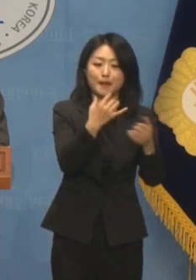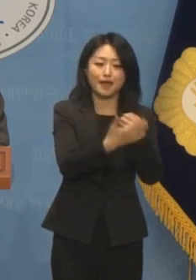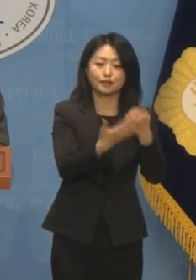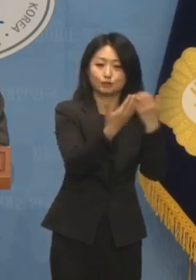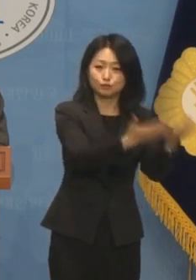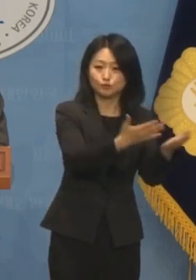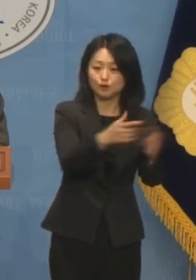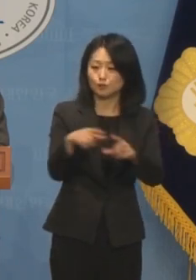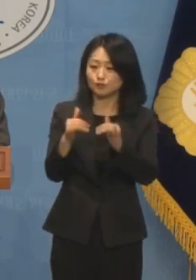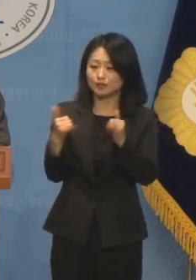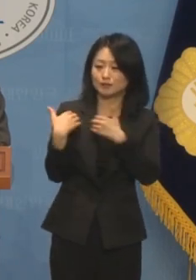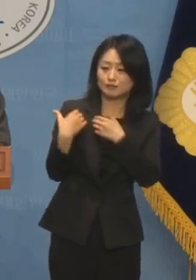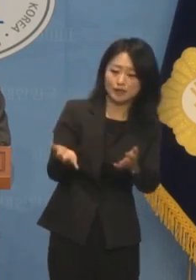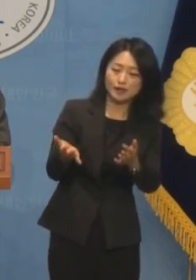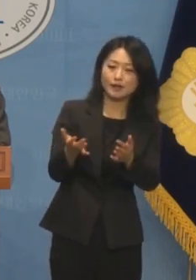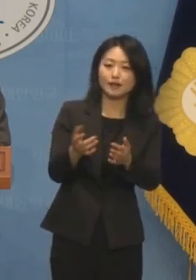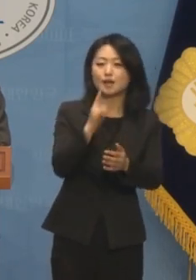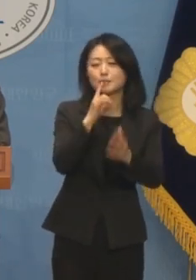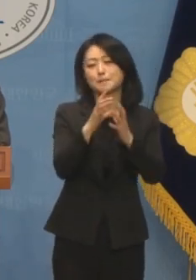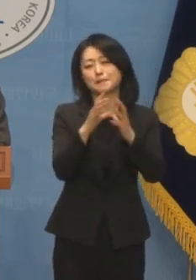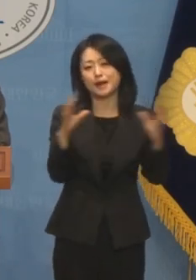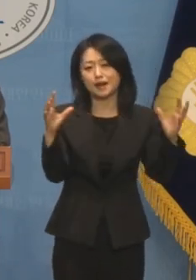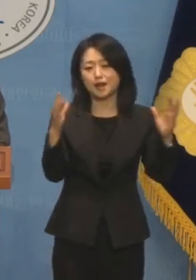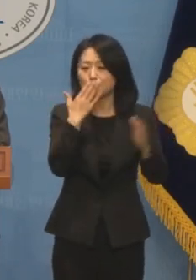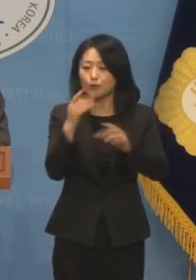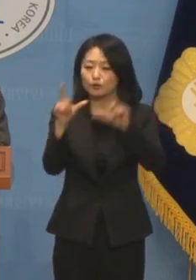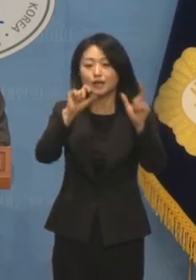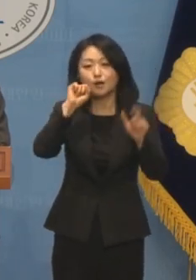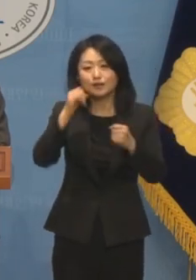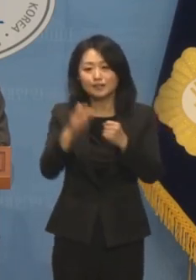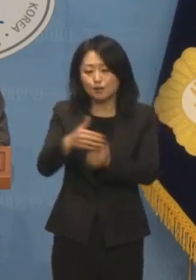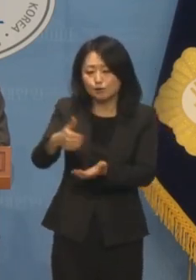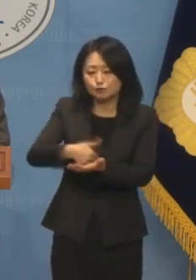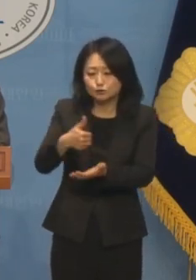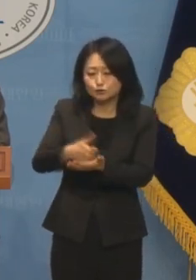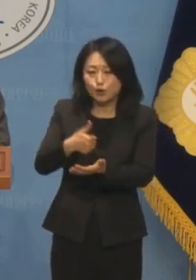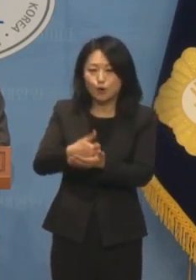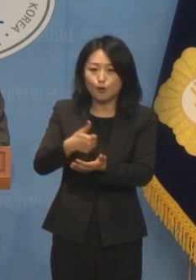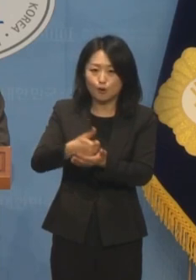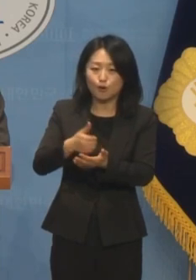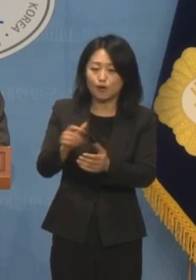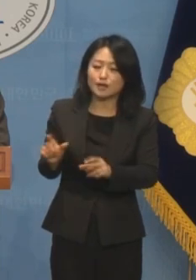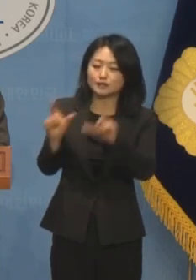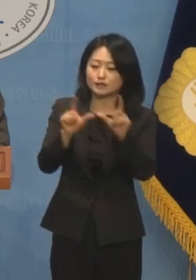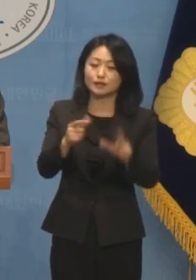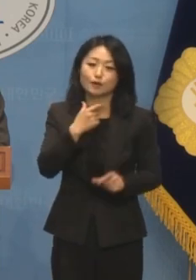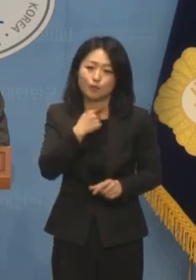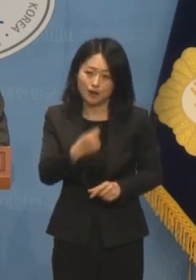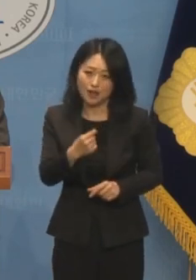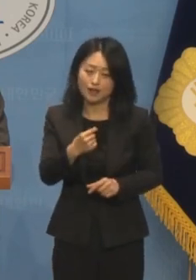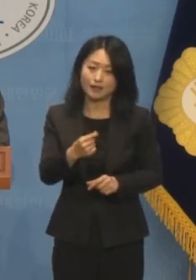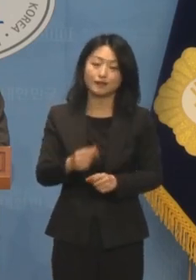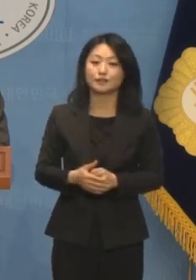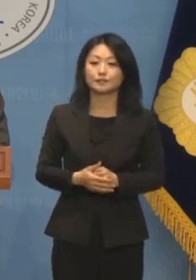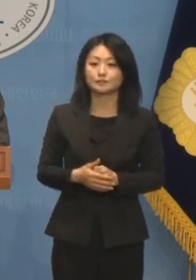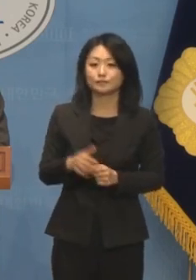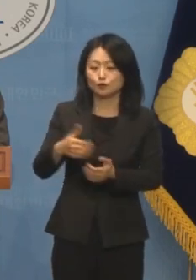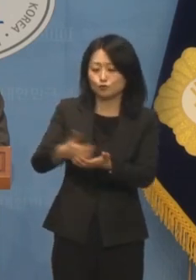받는 것입니다. 먹고 살기가 팍팍하니 중고거래도 우리 삶의 풍경으로 자리 잡은 지